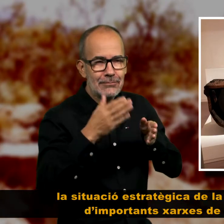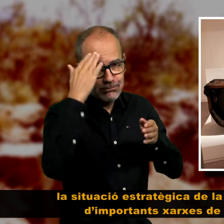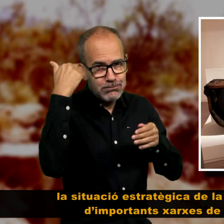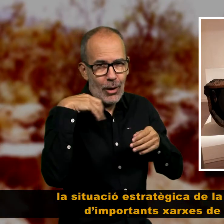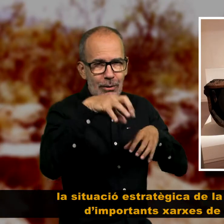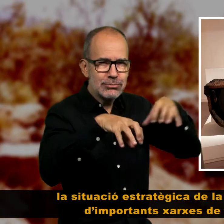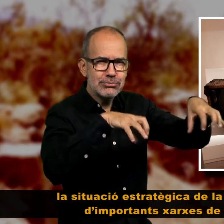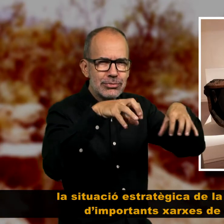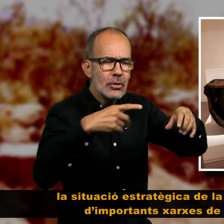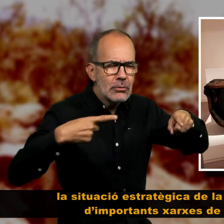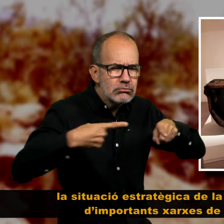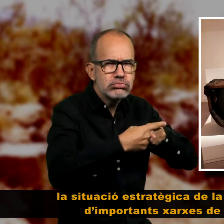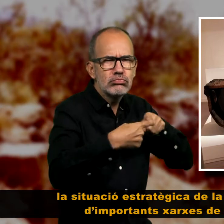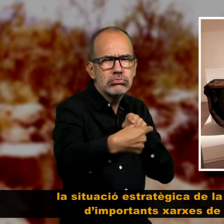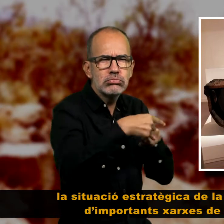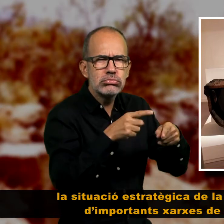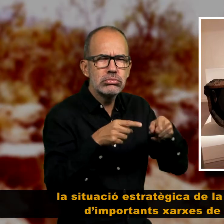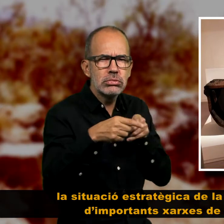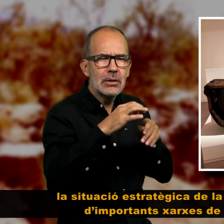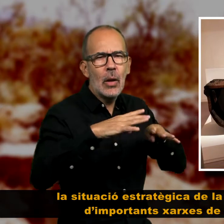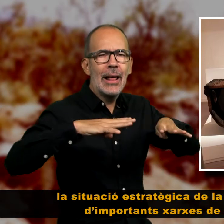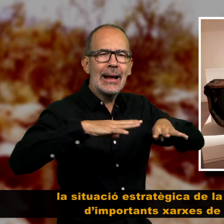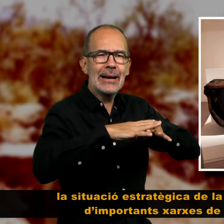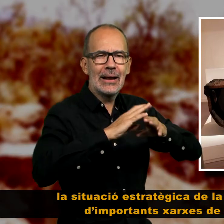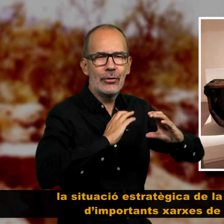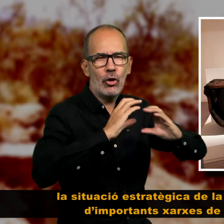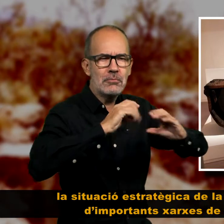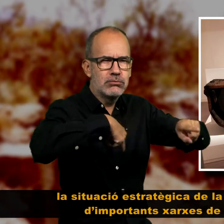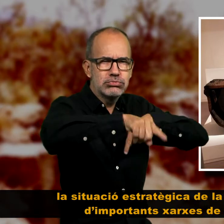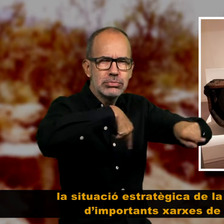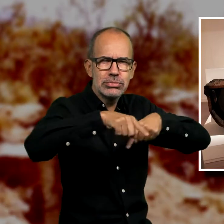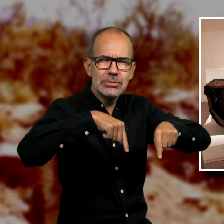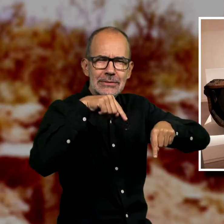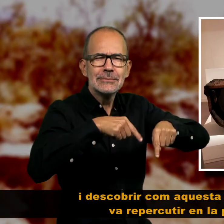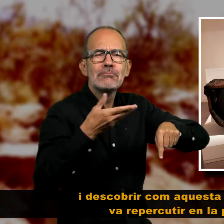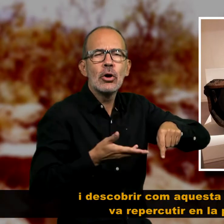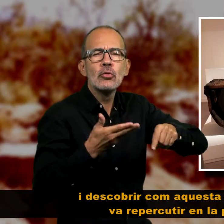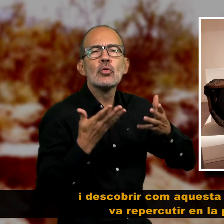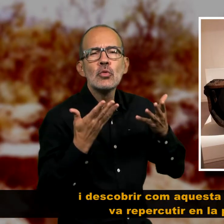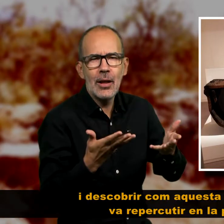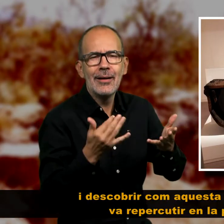xarxes de comunicació i descobrir com aquesta circumstància va repercutir en la població.